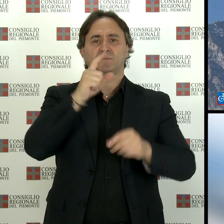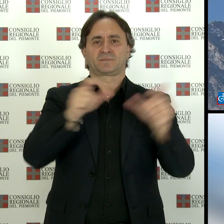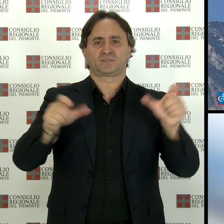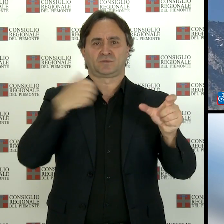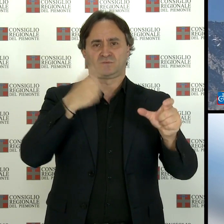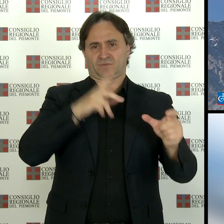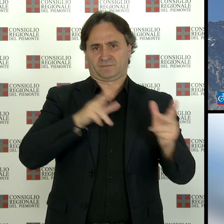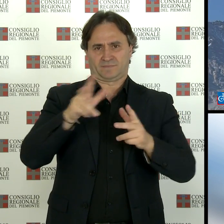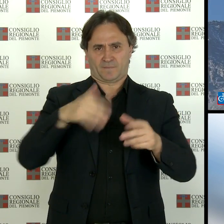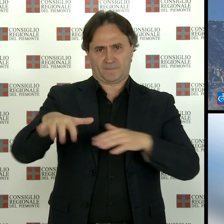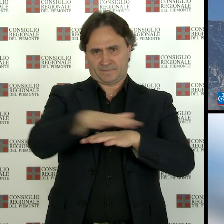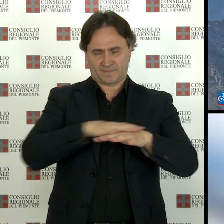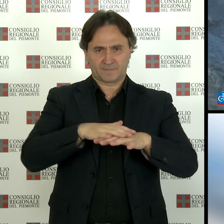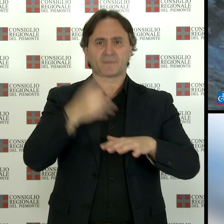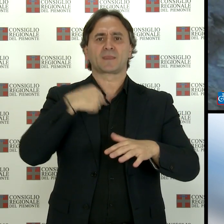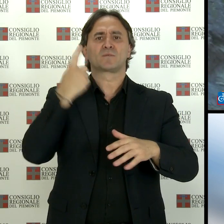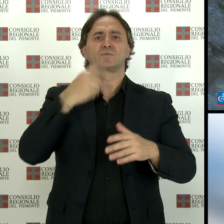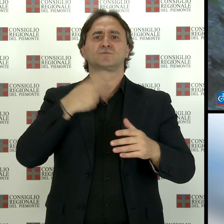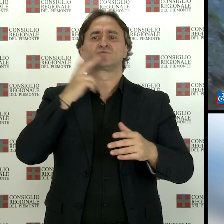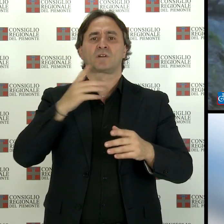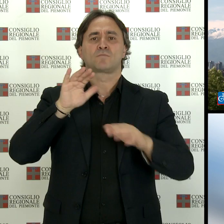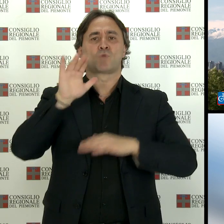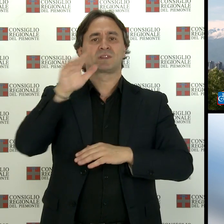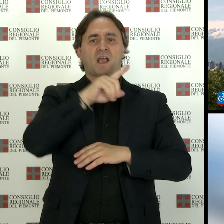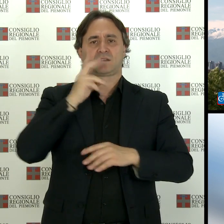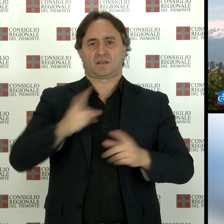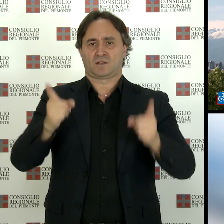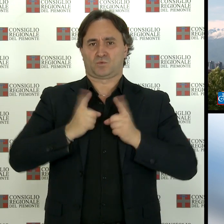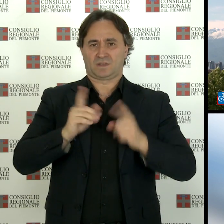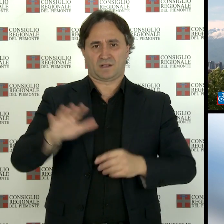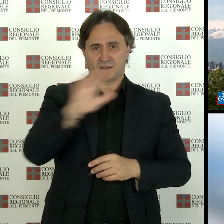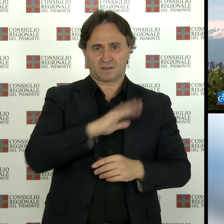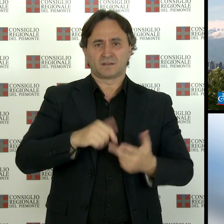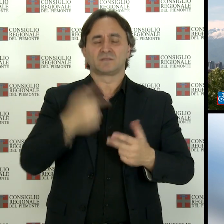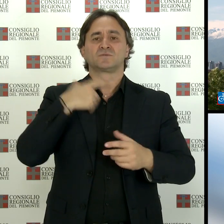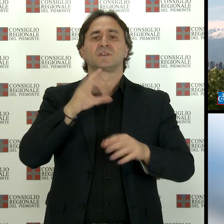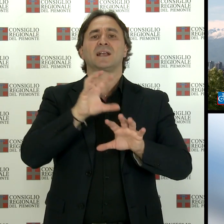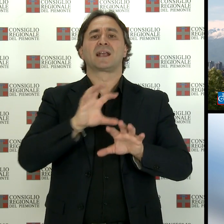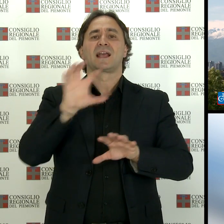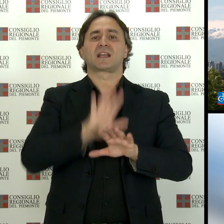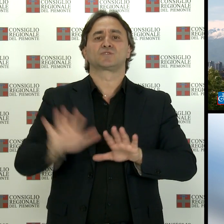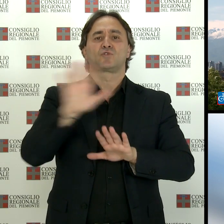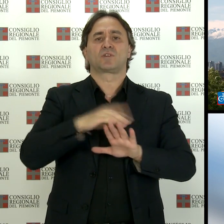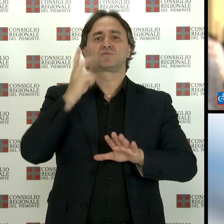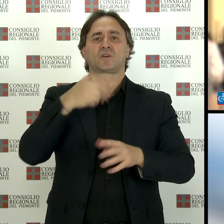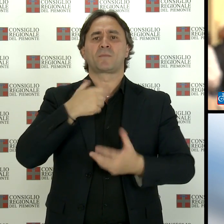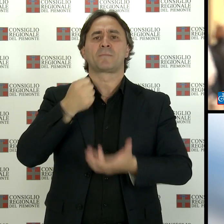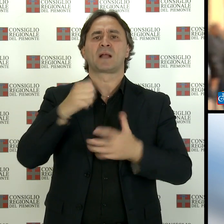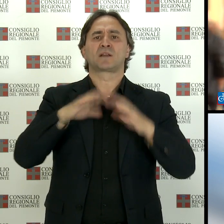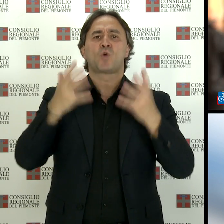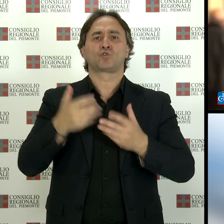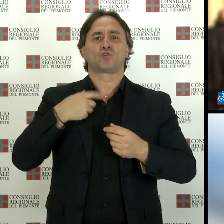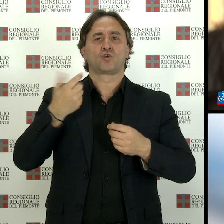la salvaguardia e lo sviluppo socio-economico della montagna, il piano regionale delle alienazioni e valorizzazioni del patrimonio